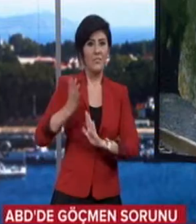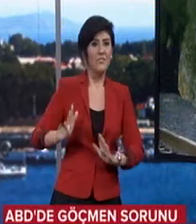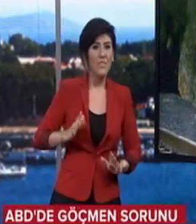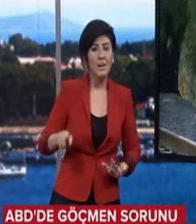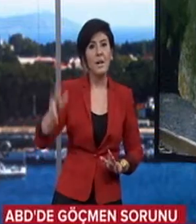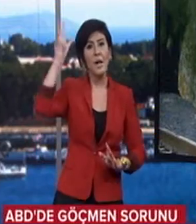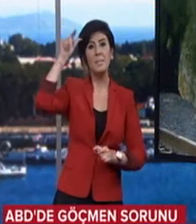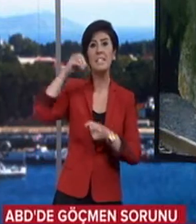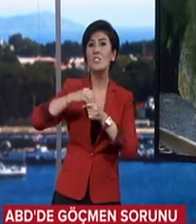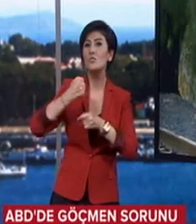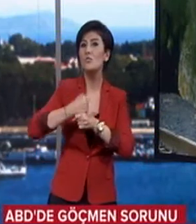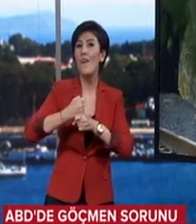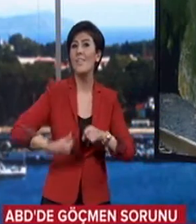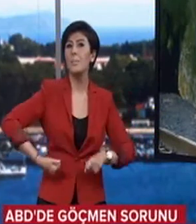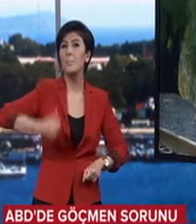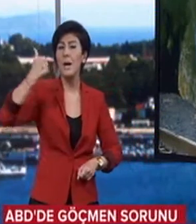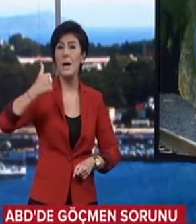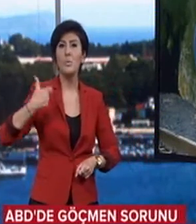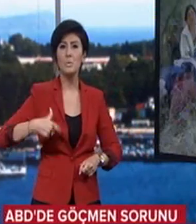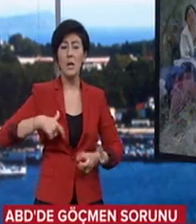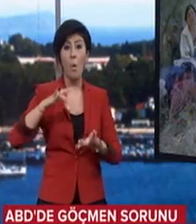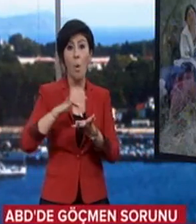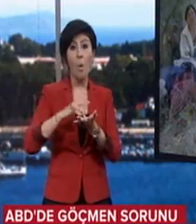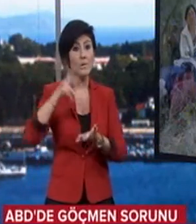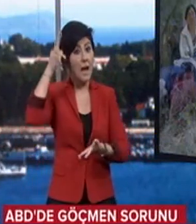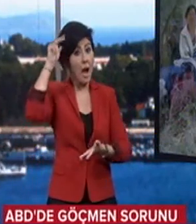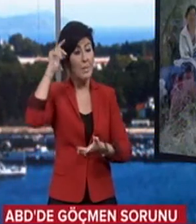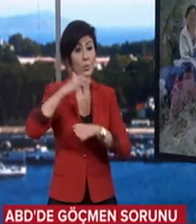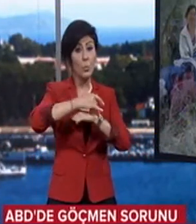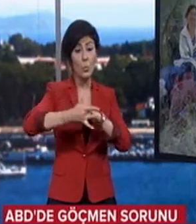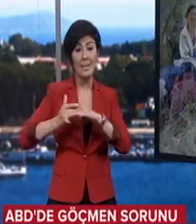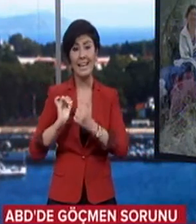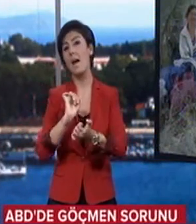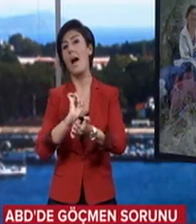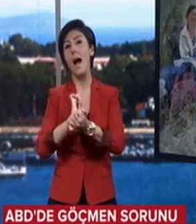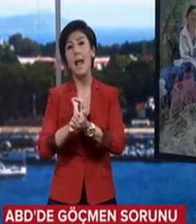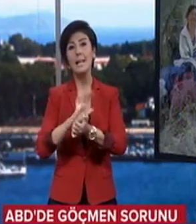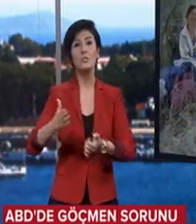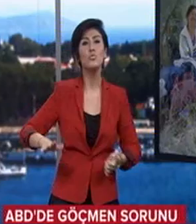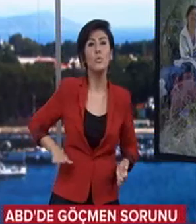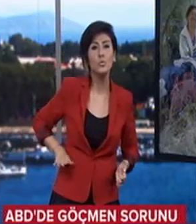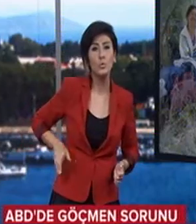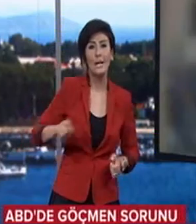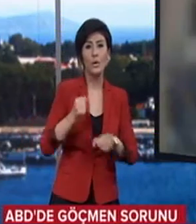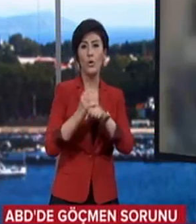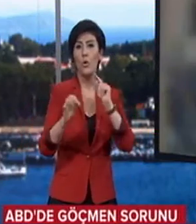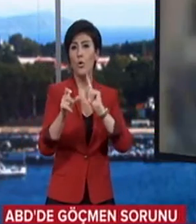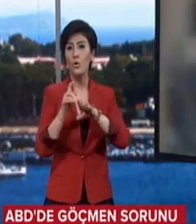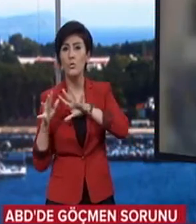harekete geçirdi. Amerikan İç Güvenlik Bakanlığı özellikle Orta Amerika ülkelerindeki aileleri çocuklarının